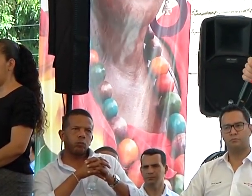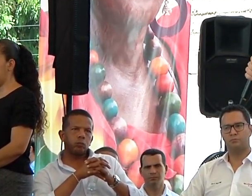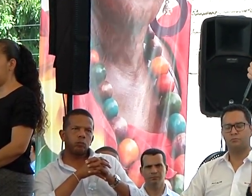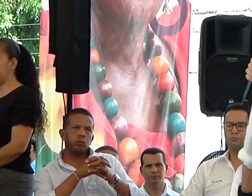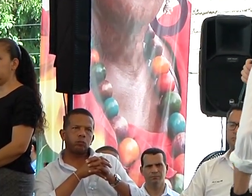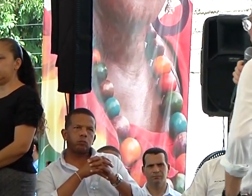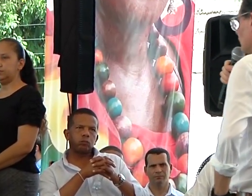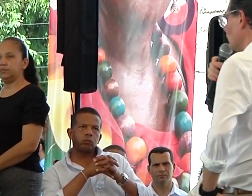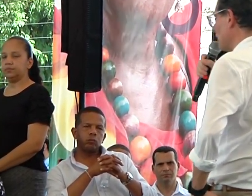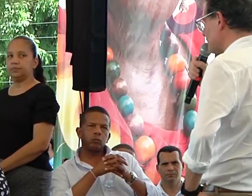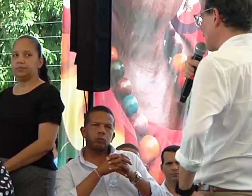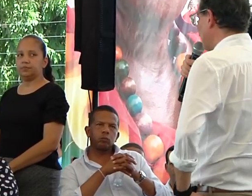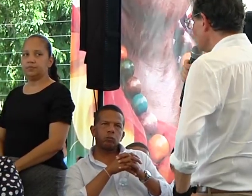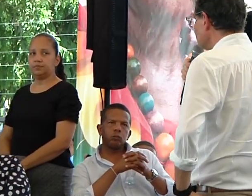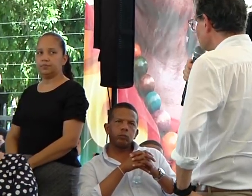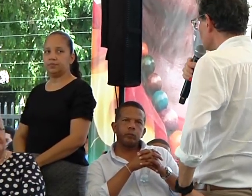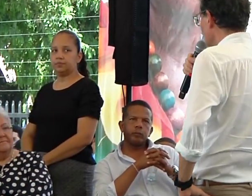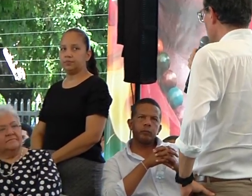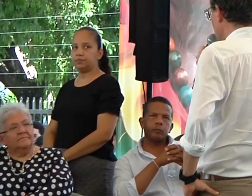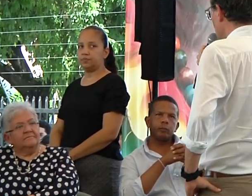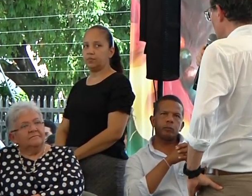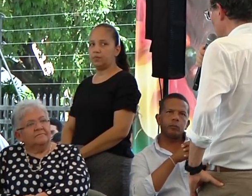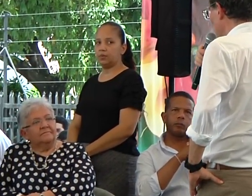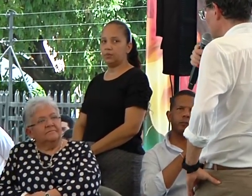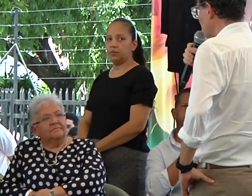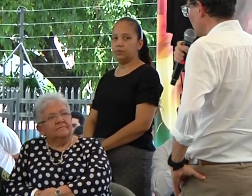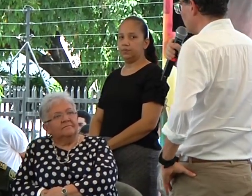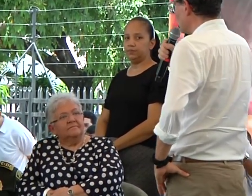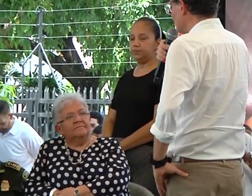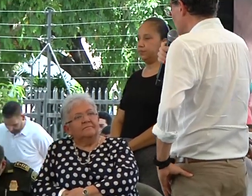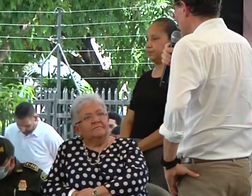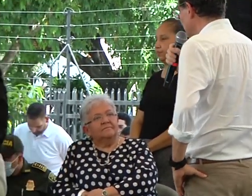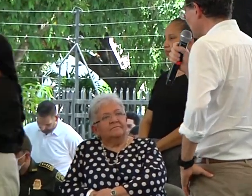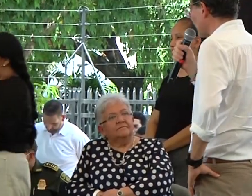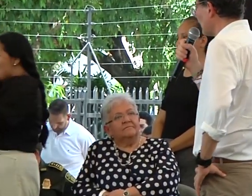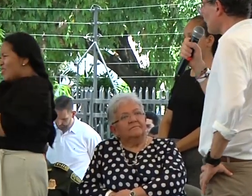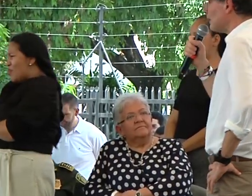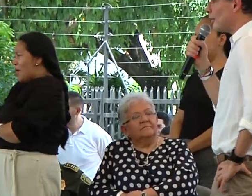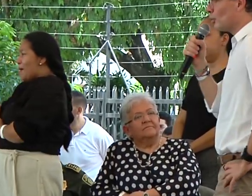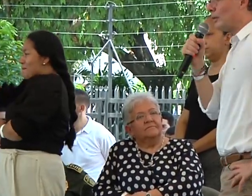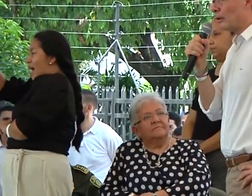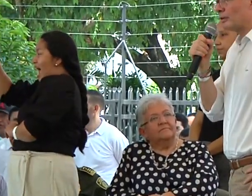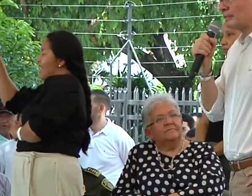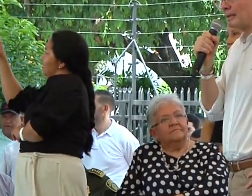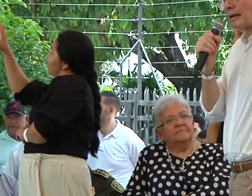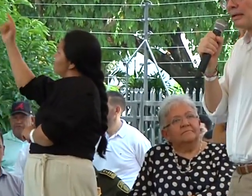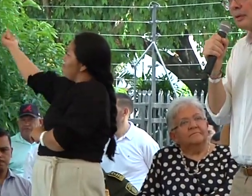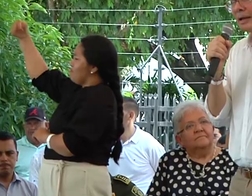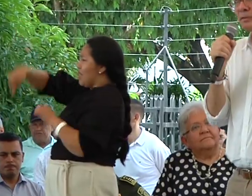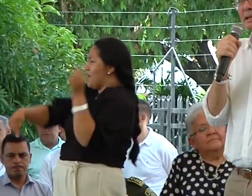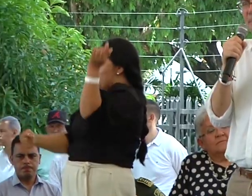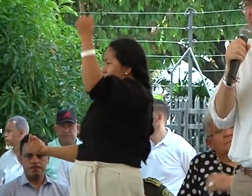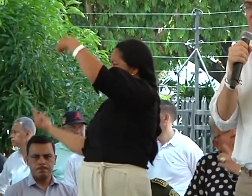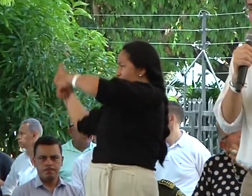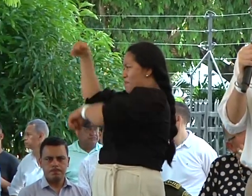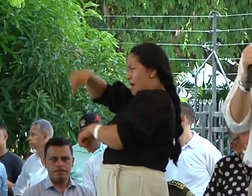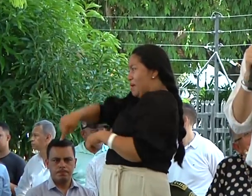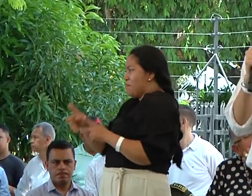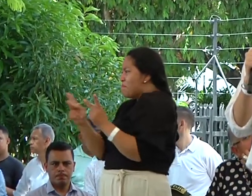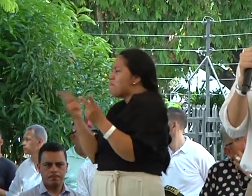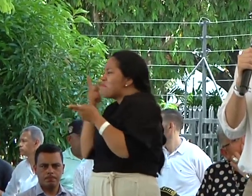Cuando viene un extranjero, me gusta, Belda, regalarle el libro de un hijo de esta tierra, Líbranos del